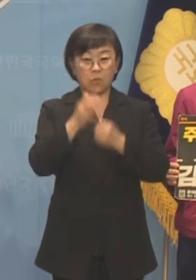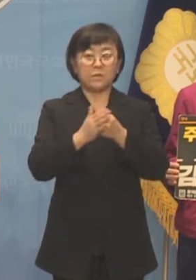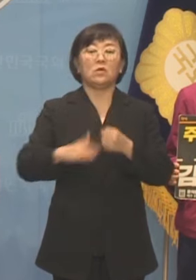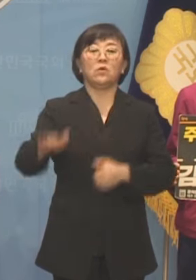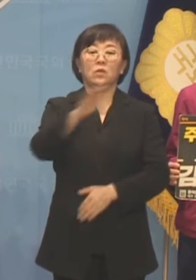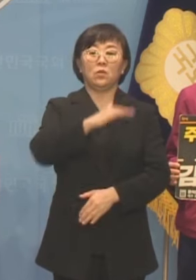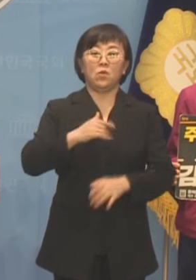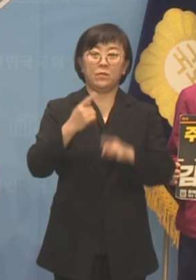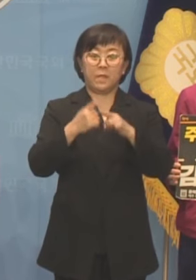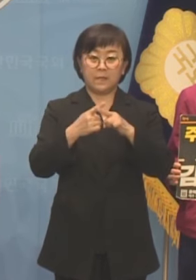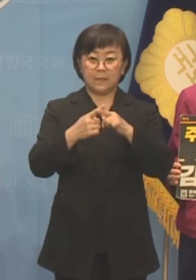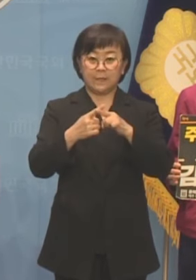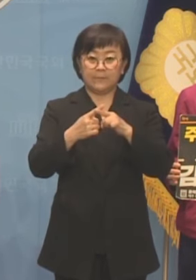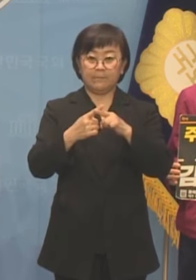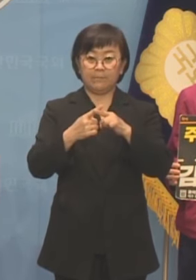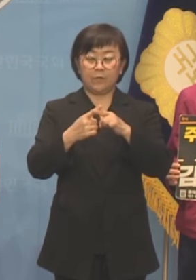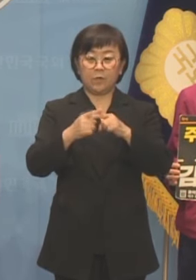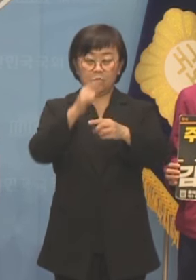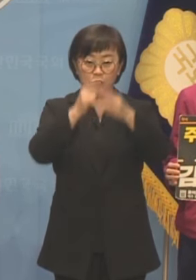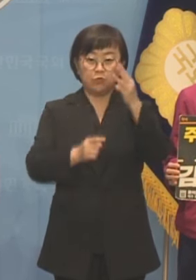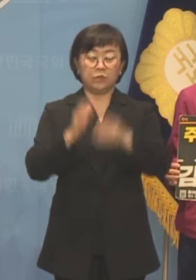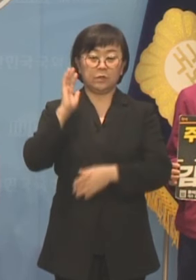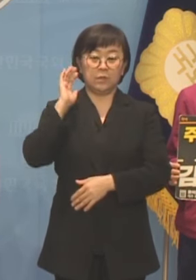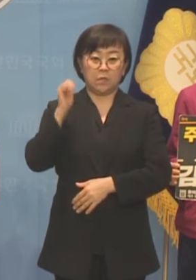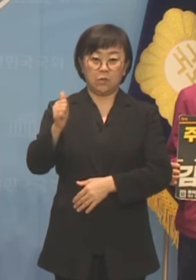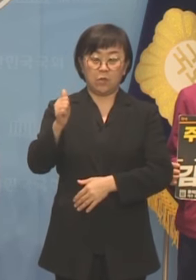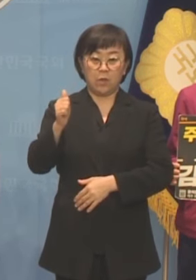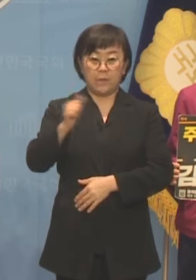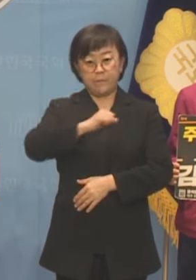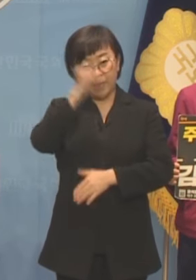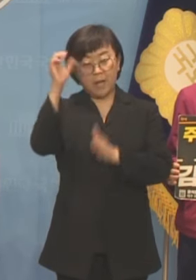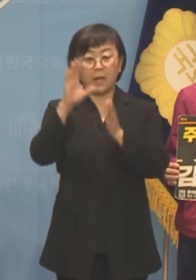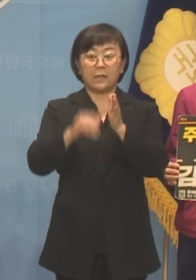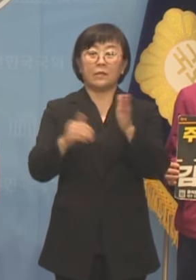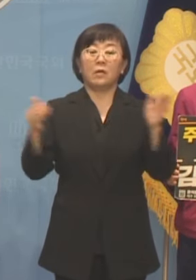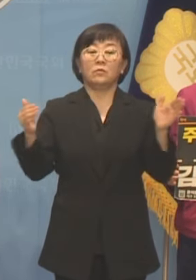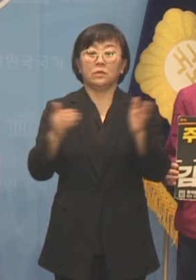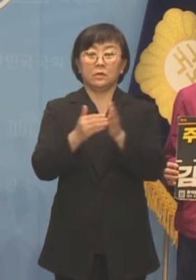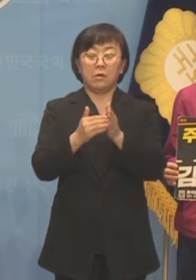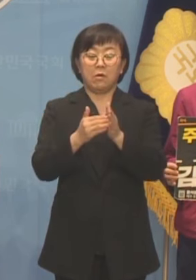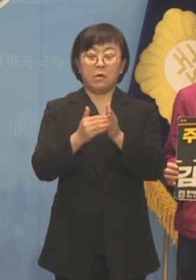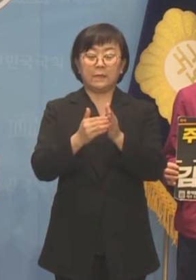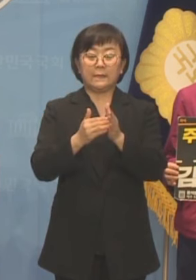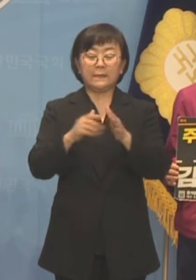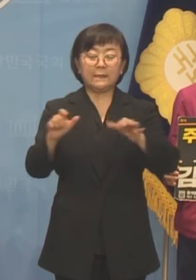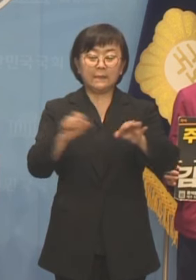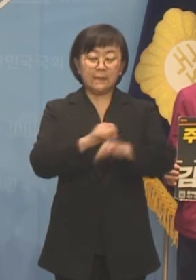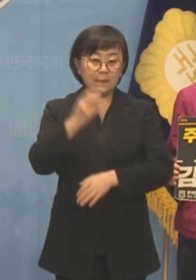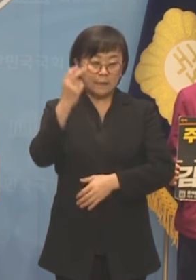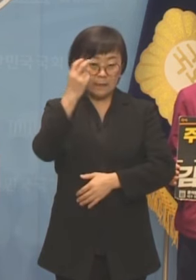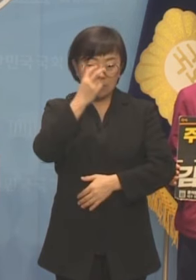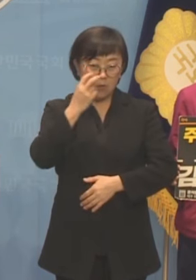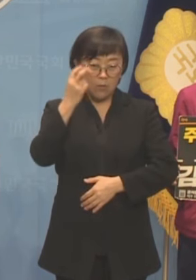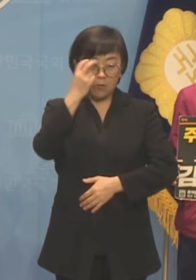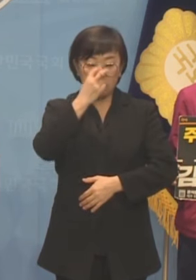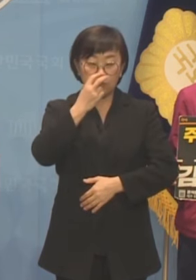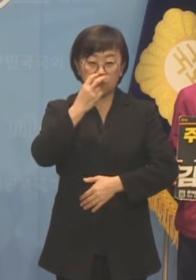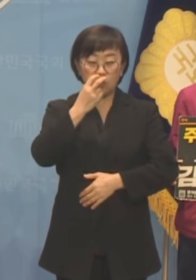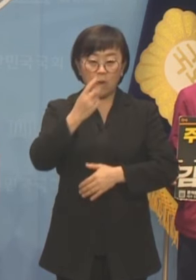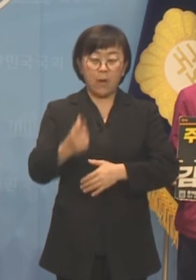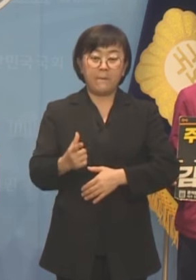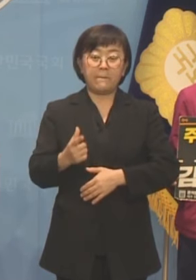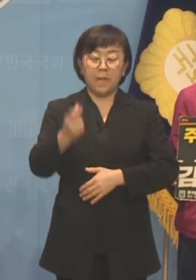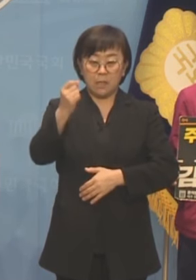저희도 사실 윤선열 대통령 당선될 때부터 김건이 특검으로 어 빨리 정권